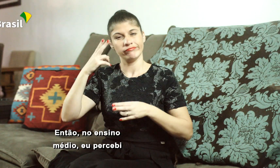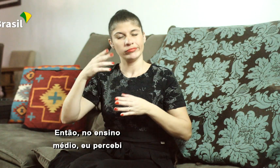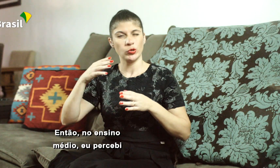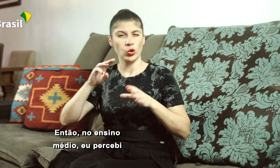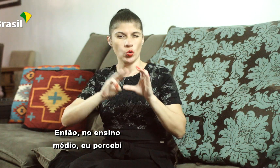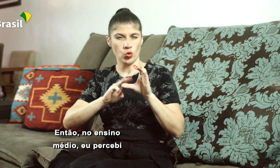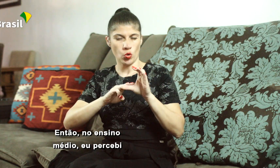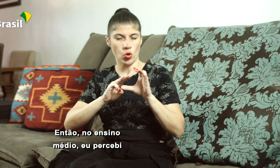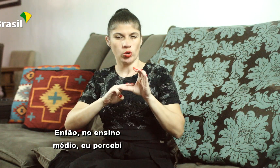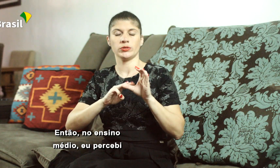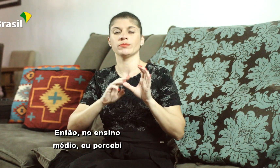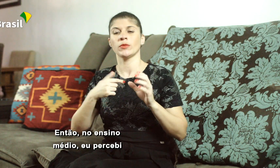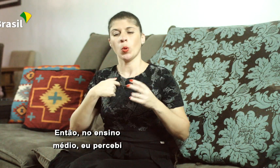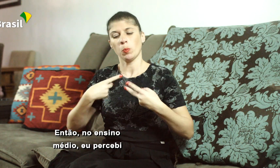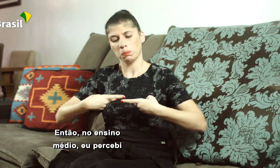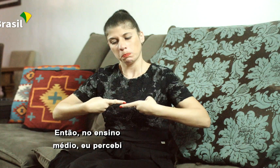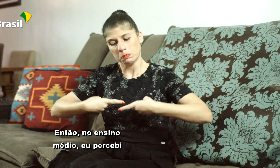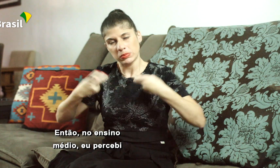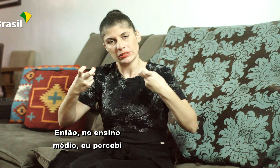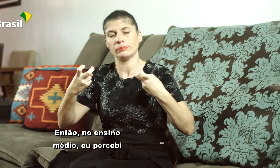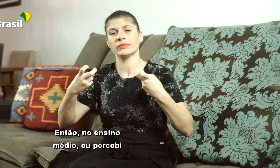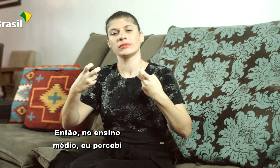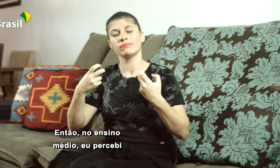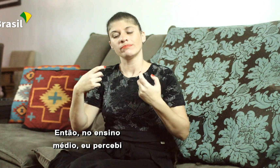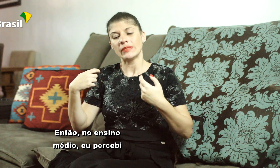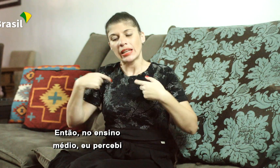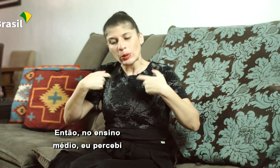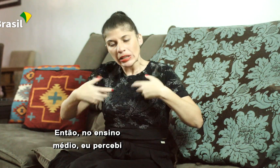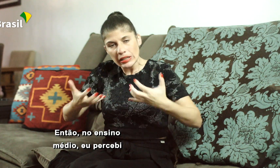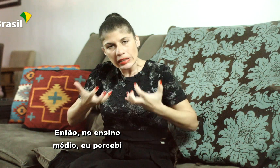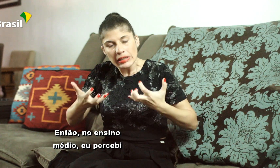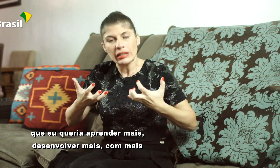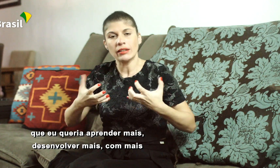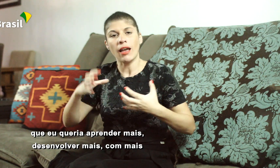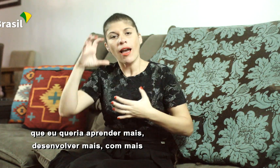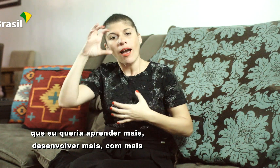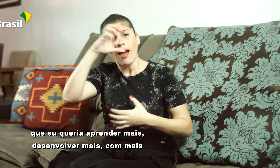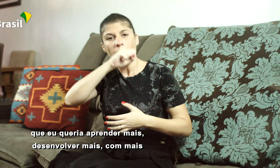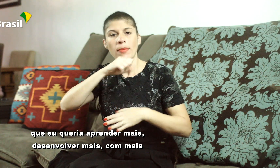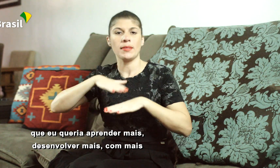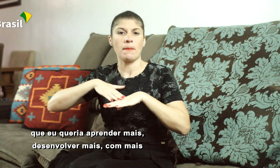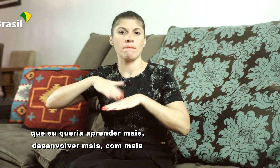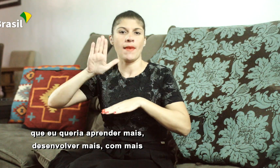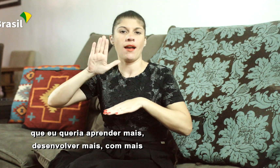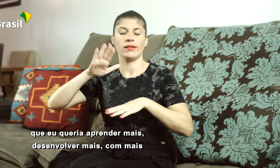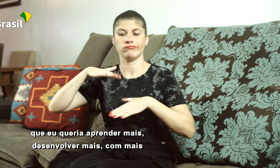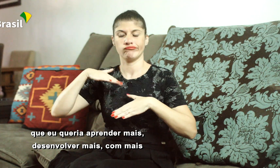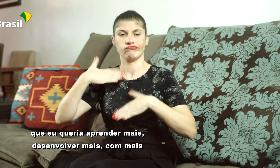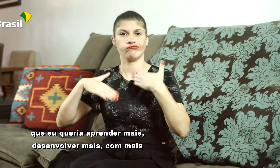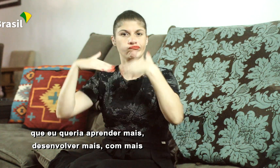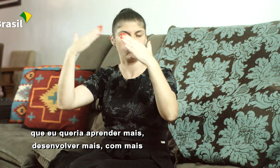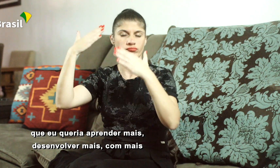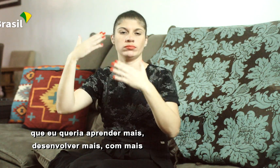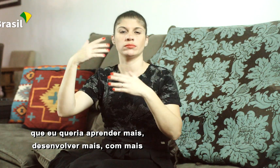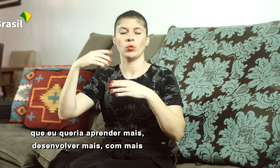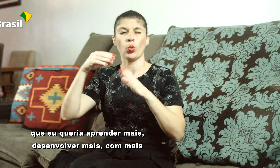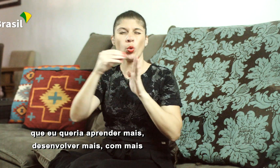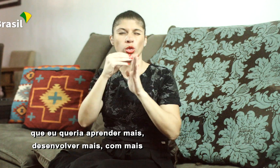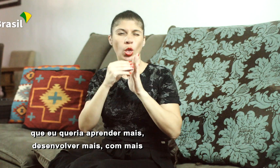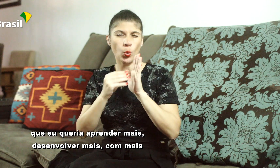Então, no ensino médio, eu percebi que eu queria aprender mais, né?